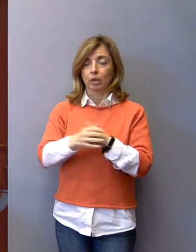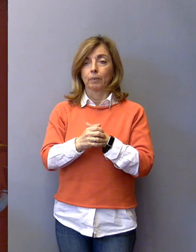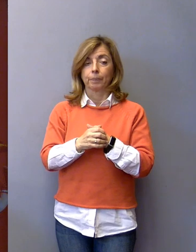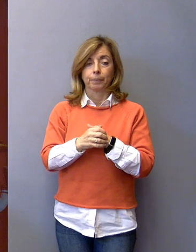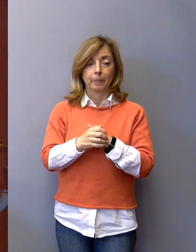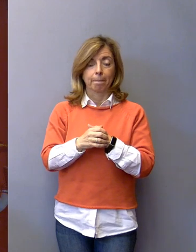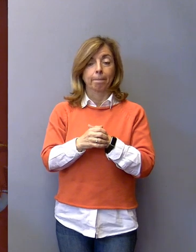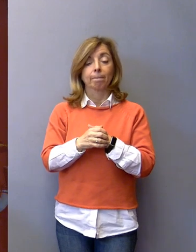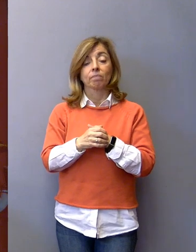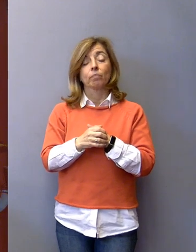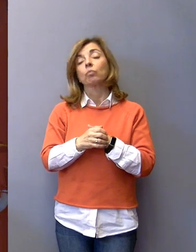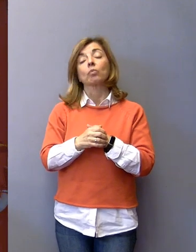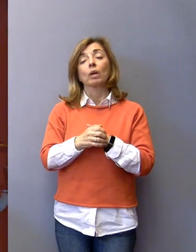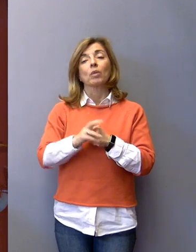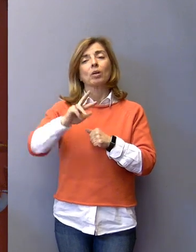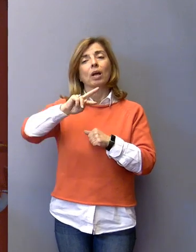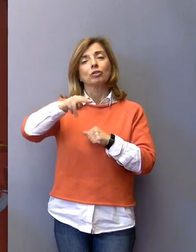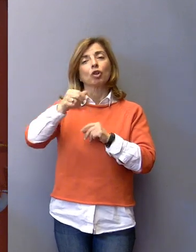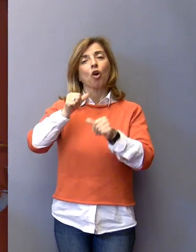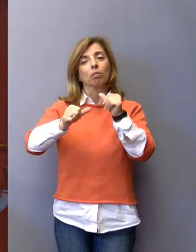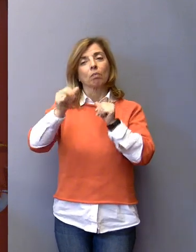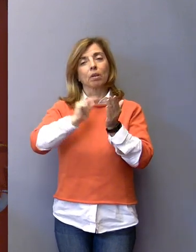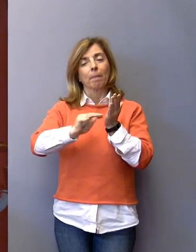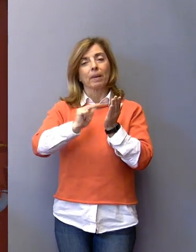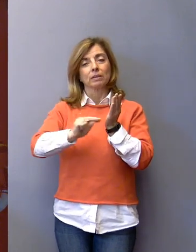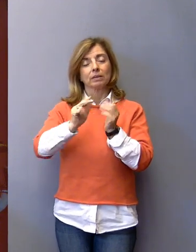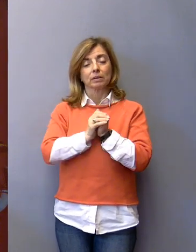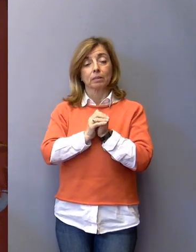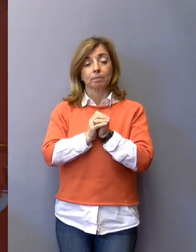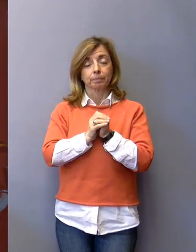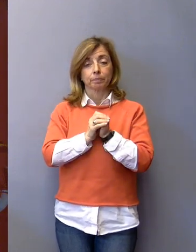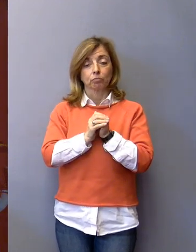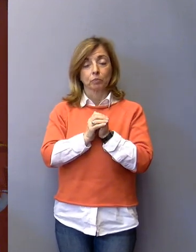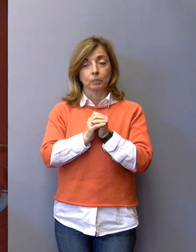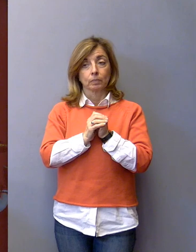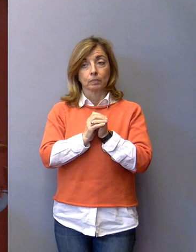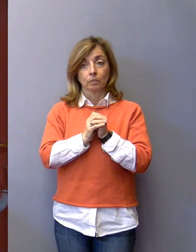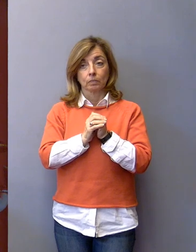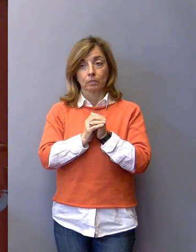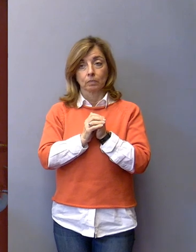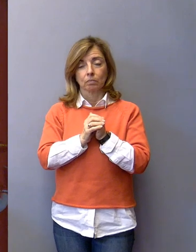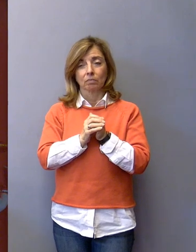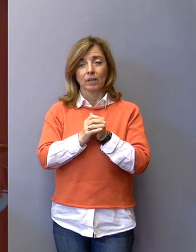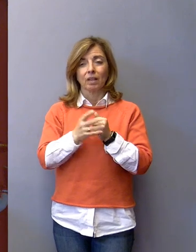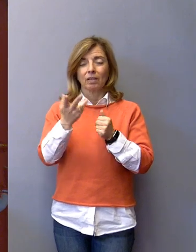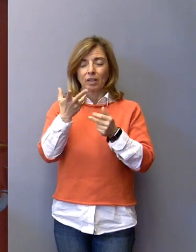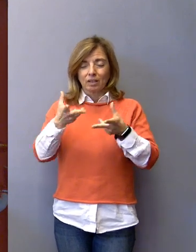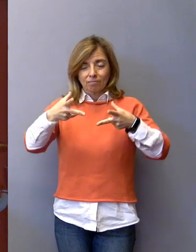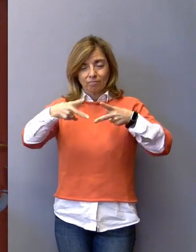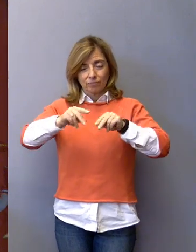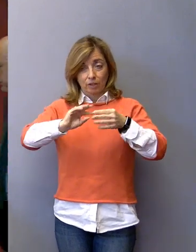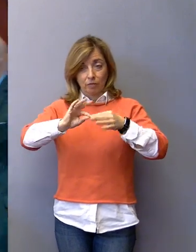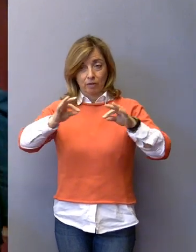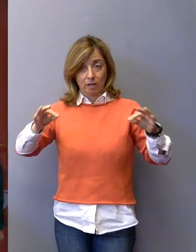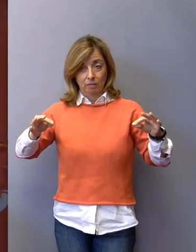e nella seconda premessa toglierei invece la riformurà in questi termini che